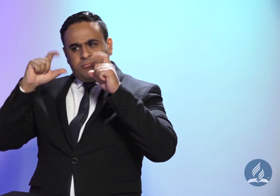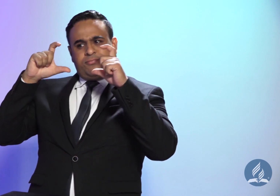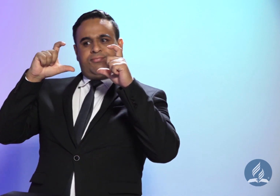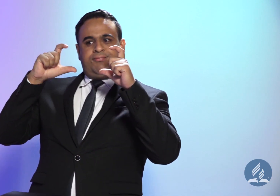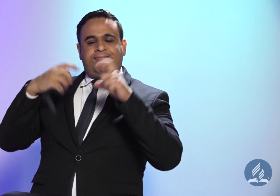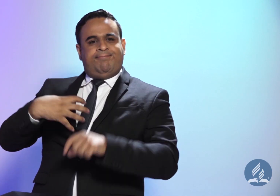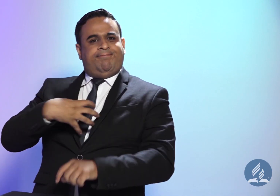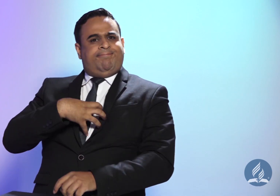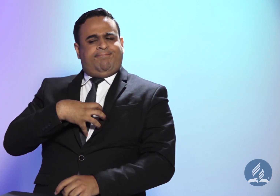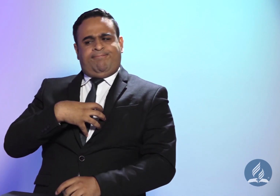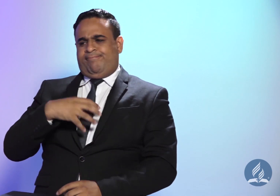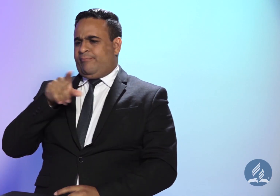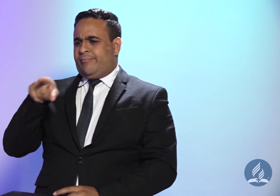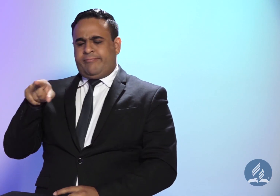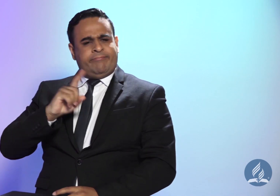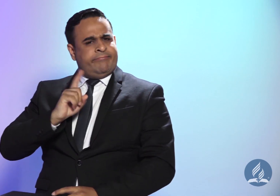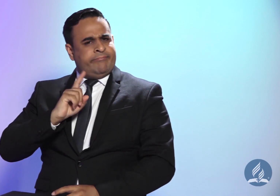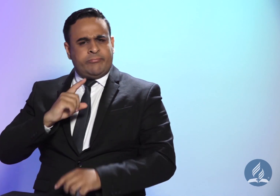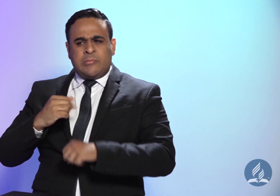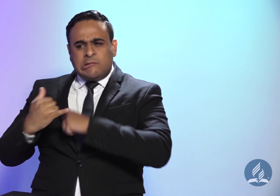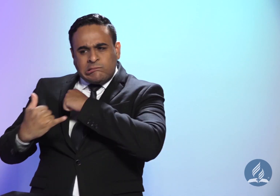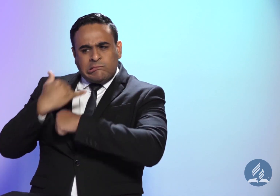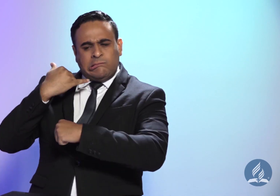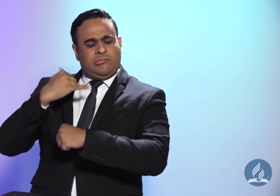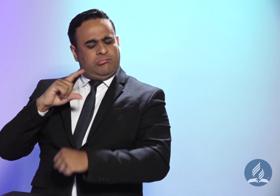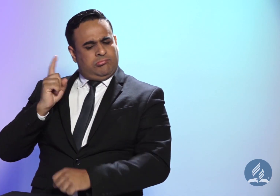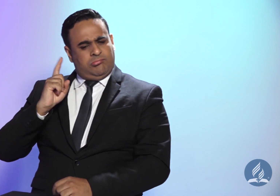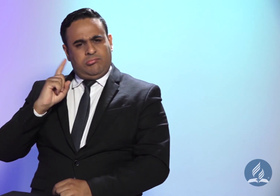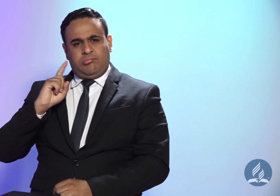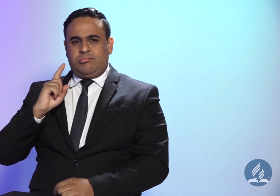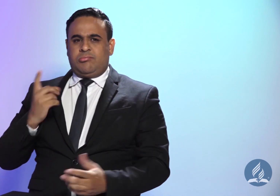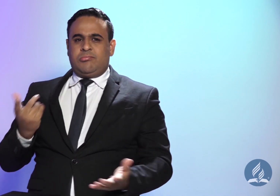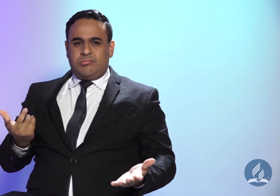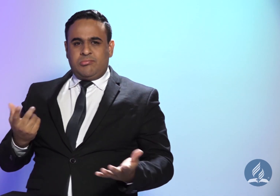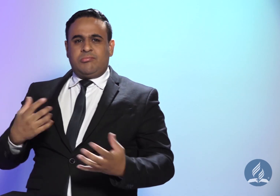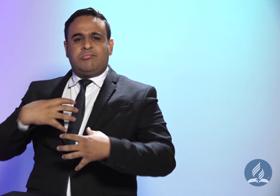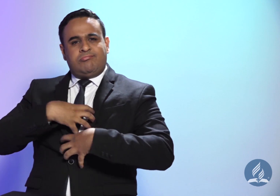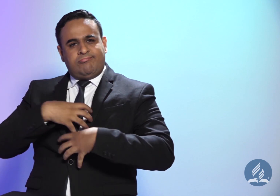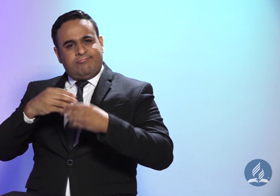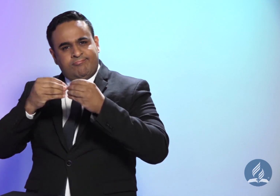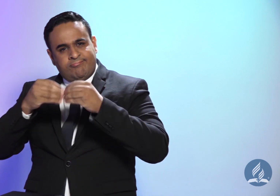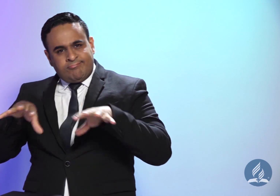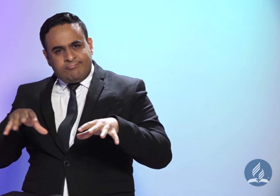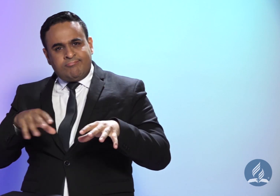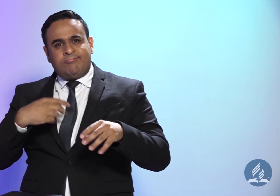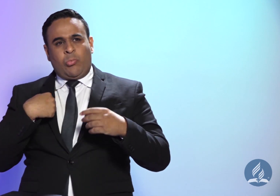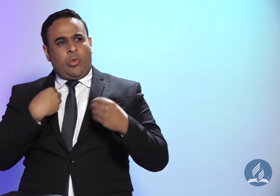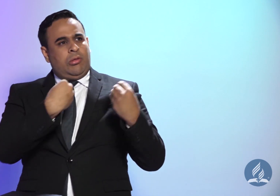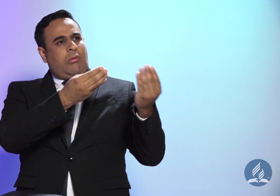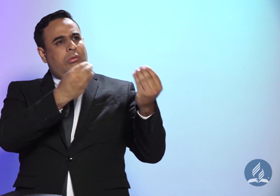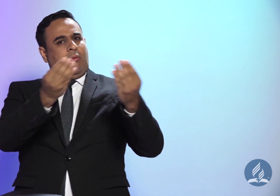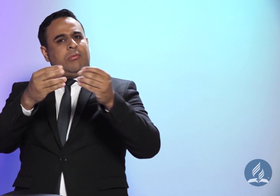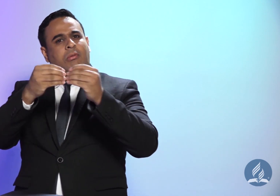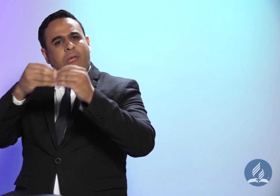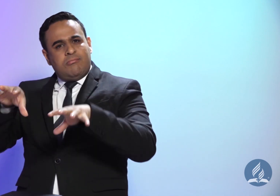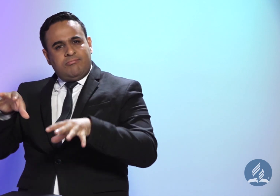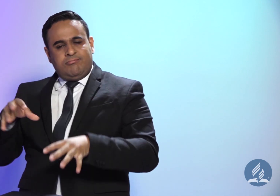importante você estar atento, ligado ao que está sendo compartilhado e prestar atenção, ver se o que